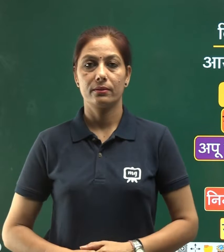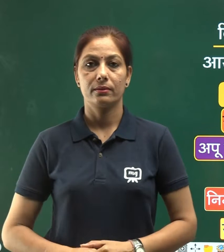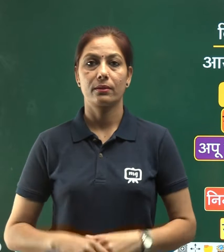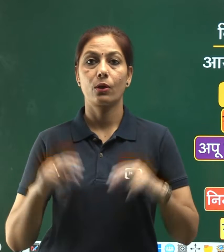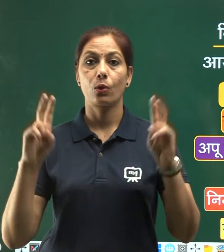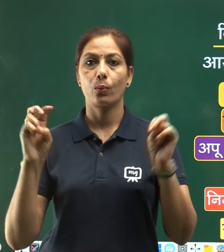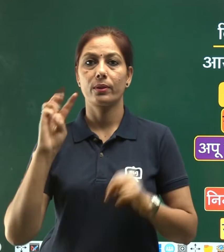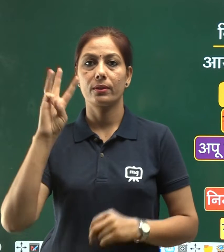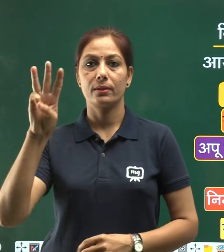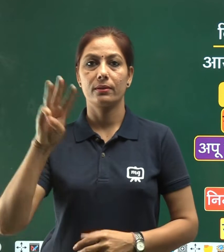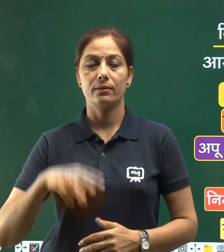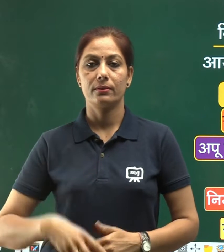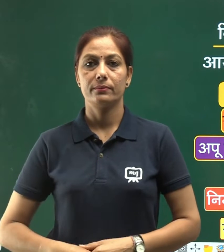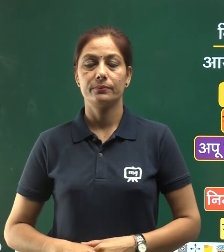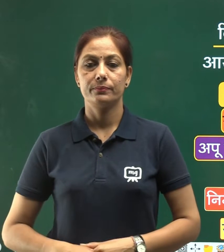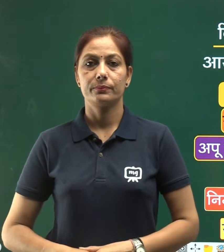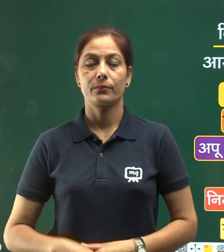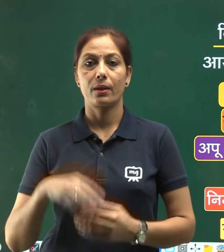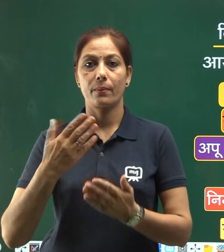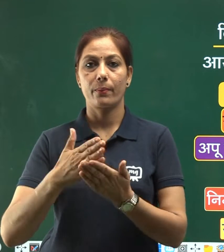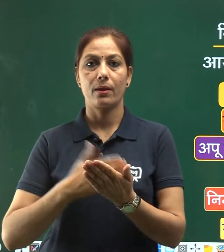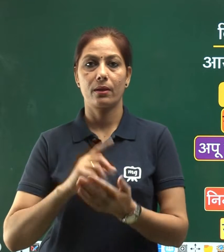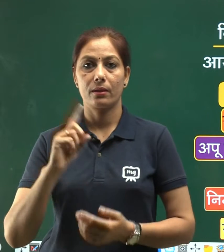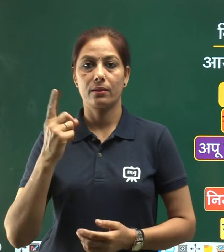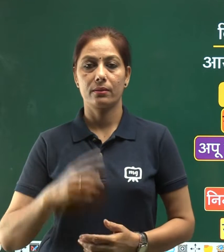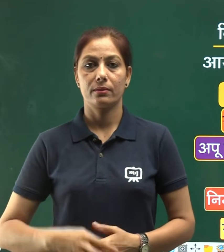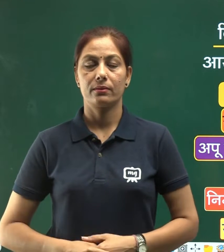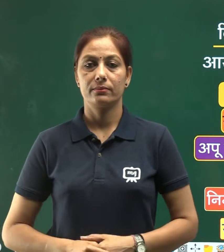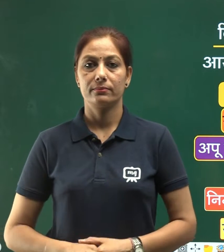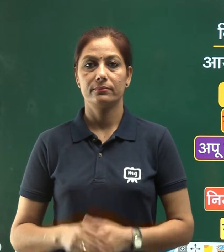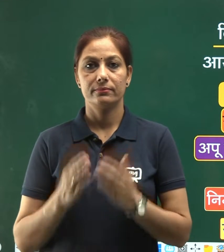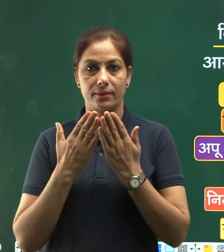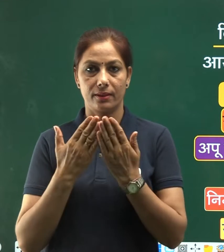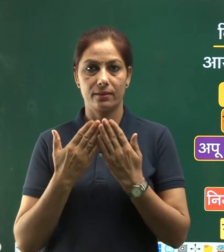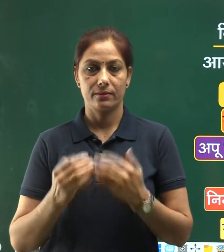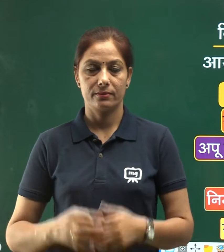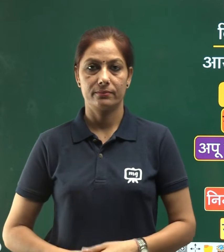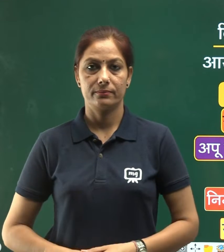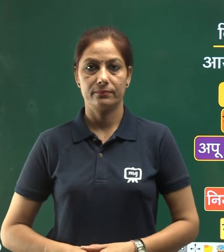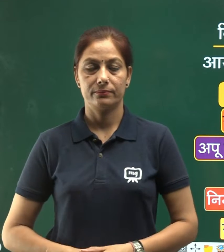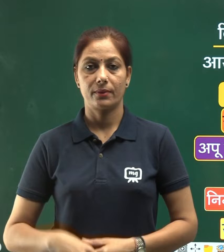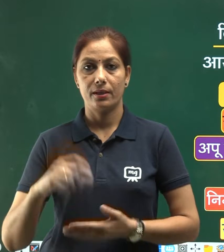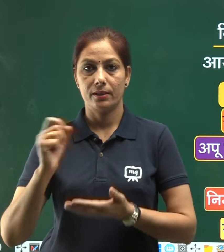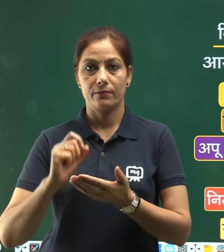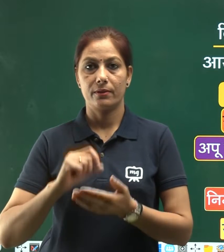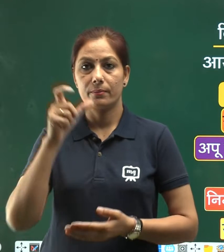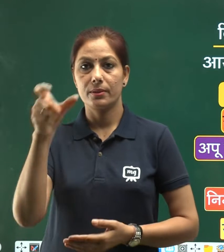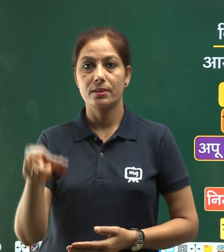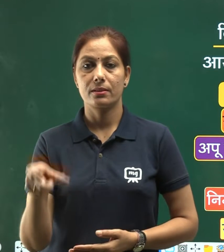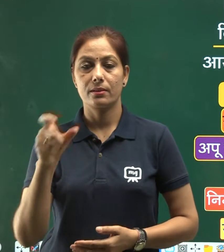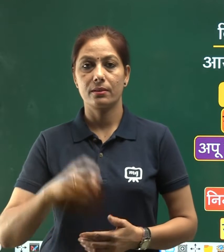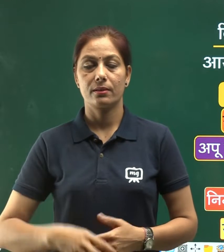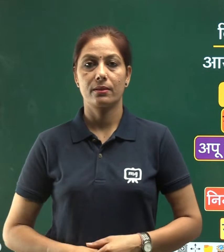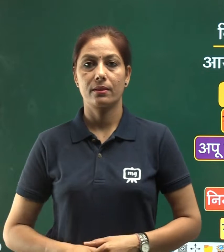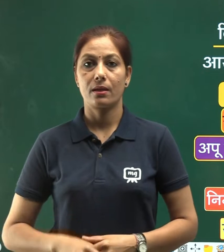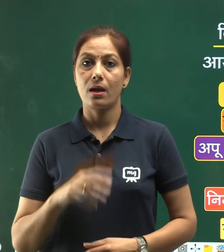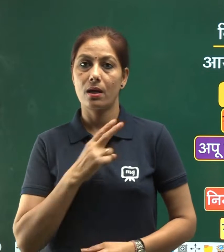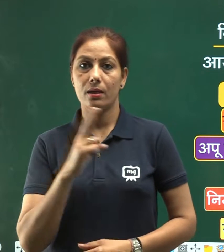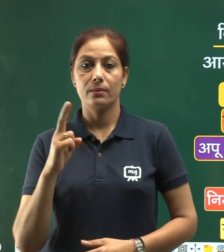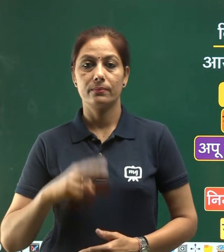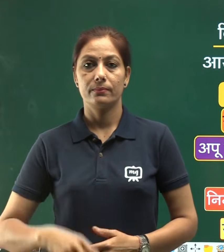अध्याय 3 का भाग 1 पढ़ेंगे। लेखक हैं सत्यजीत